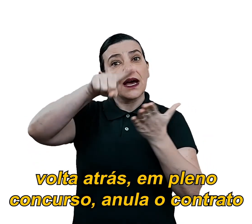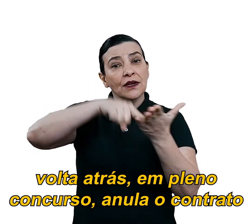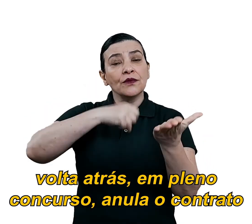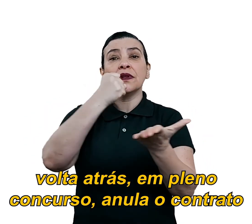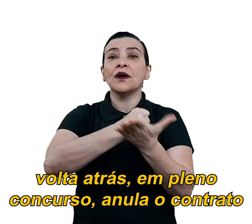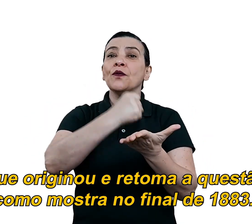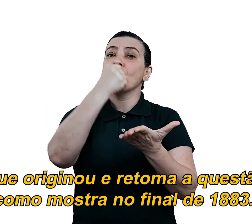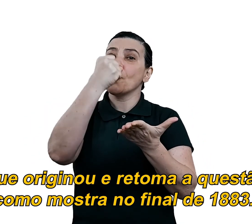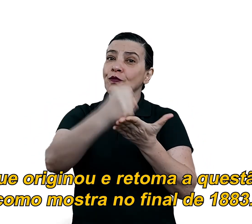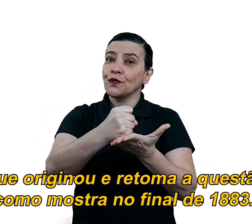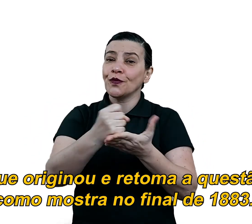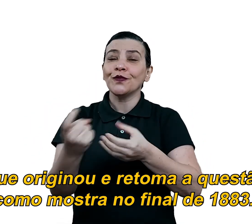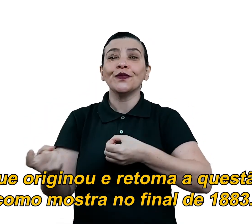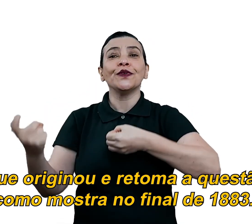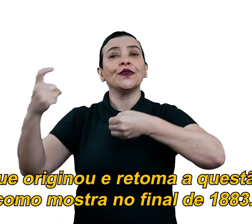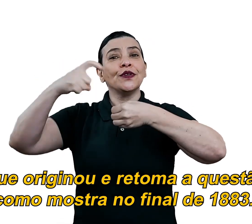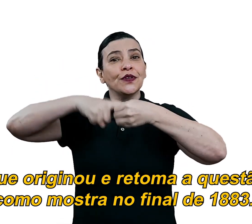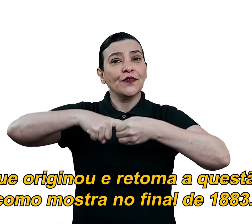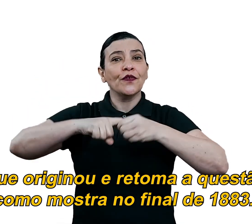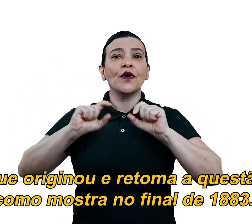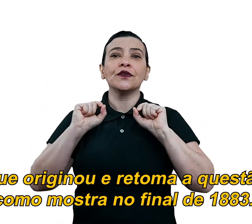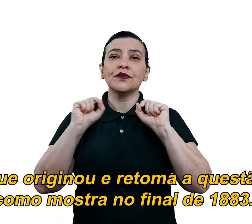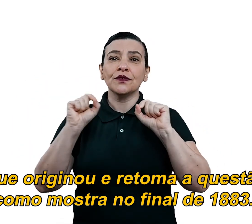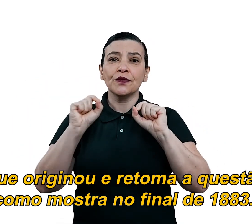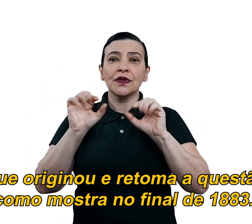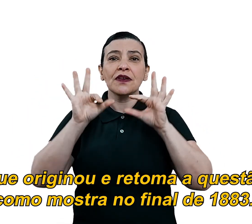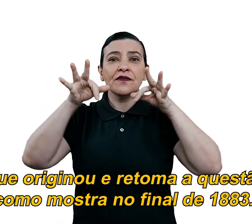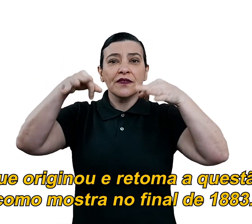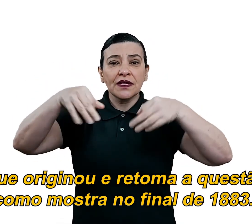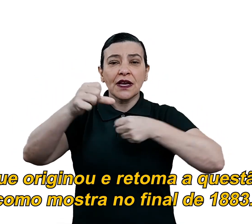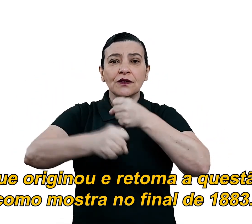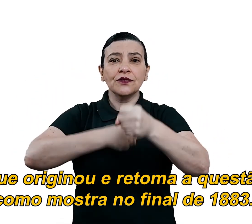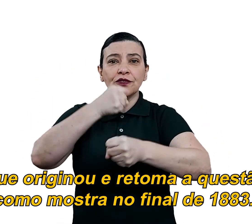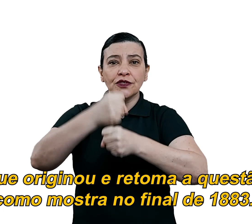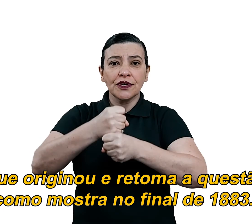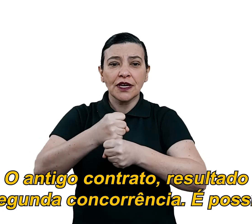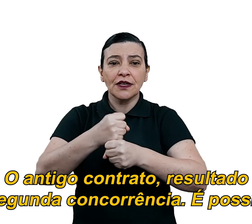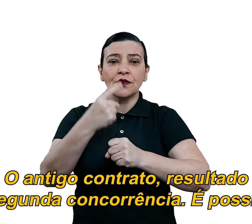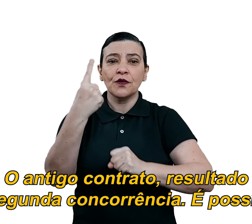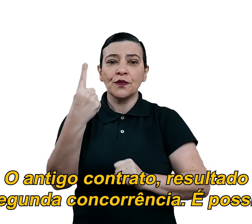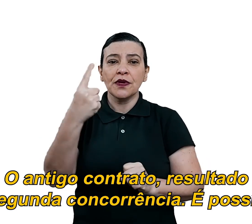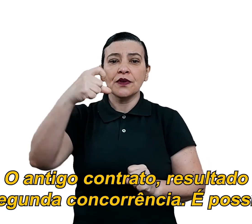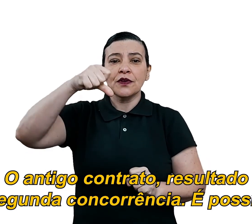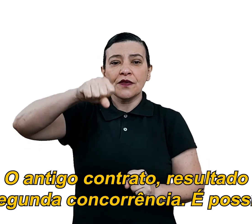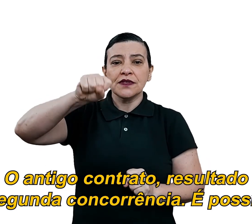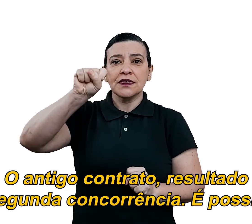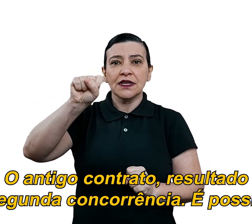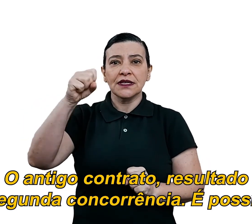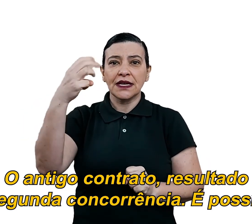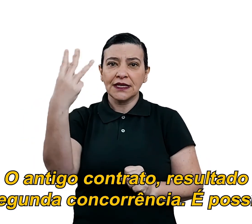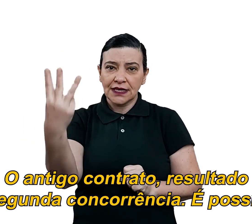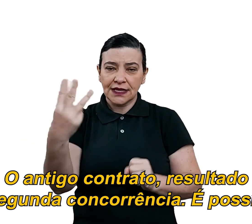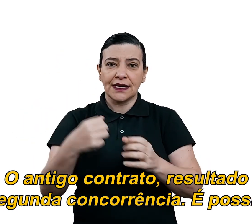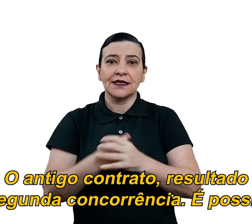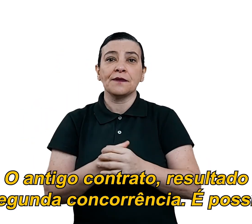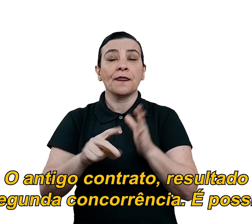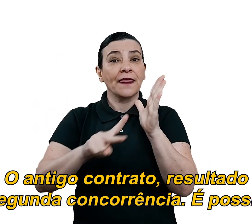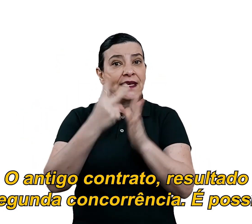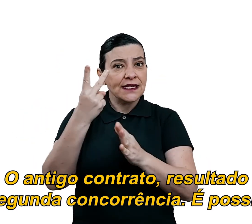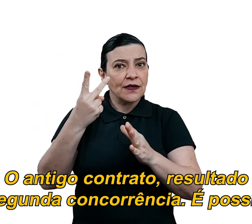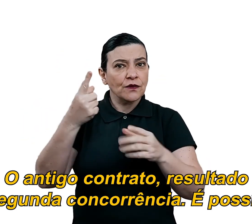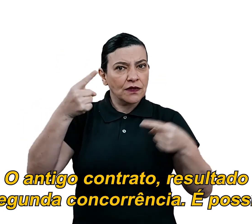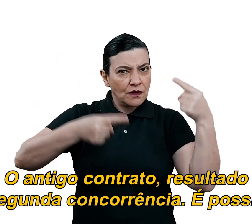anula o contrato que originou e retoma a questão como posta no final do ano de 83. O antigo contrato e o resultado do segundo